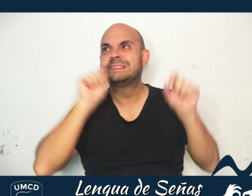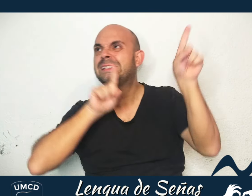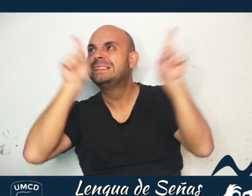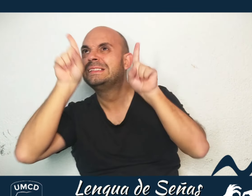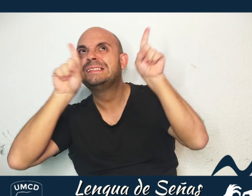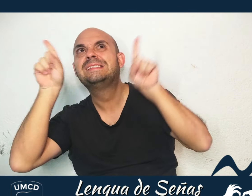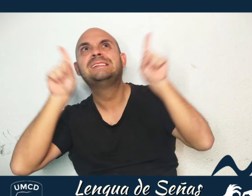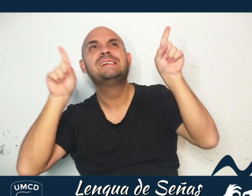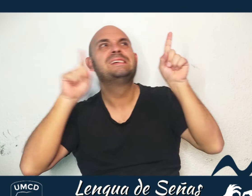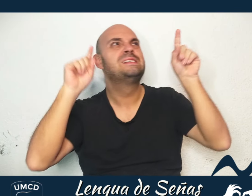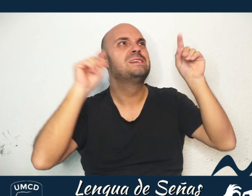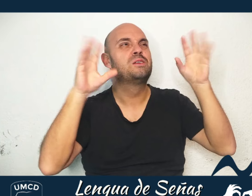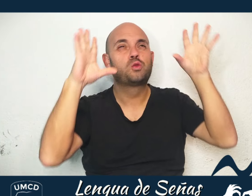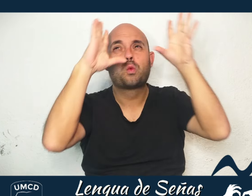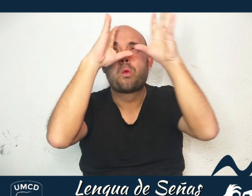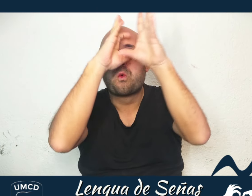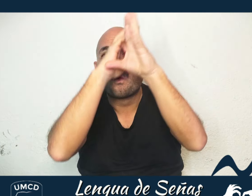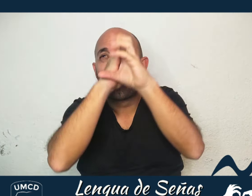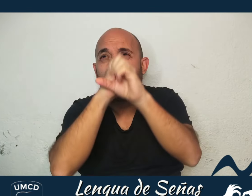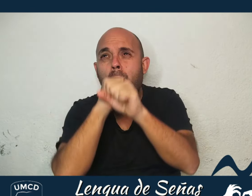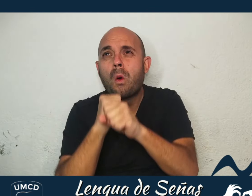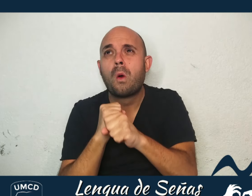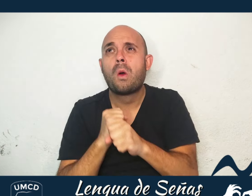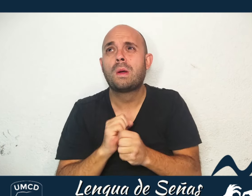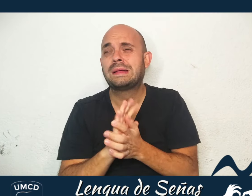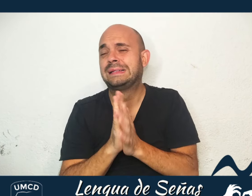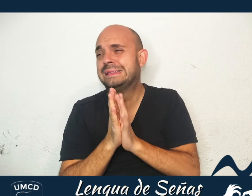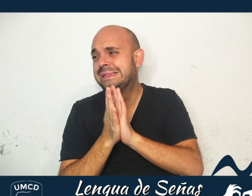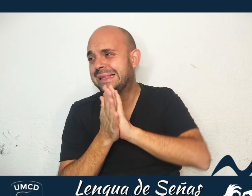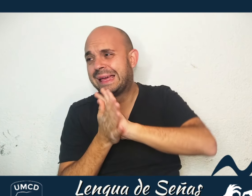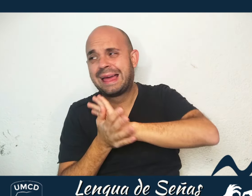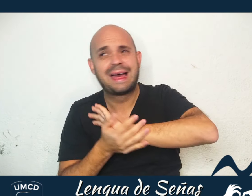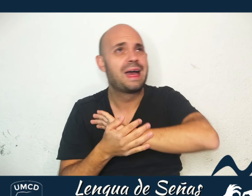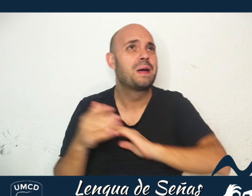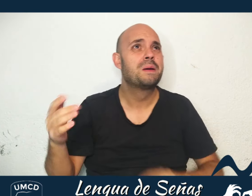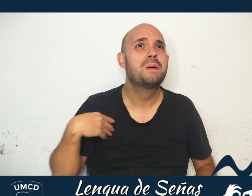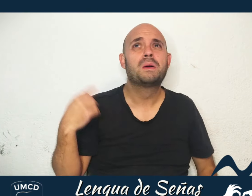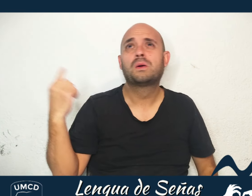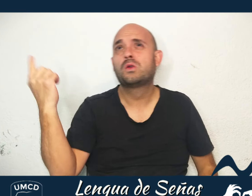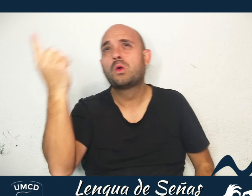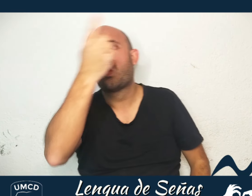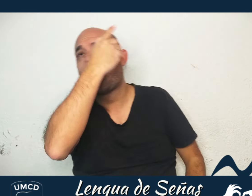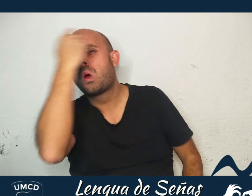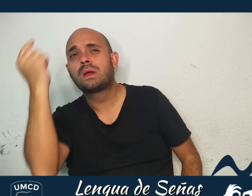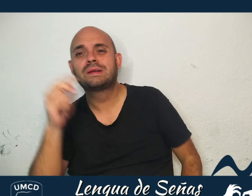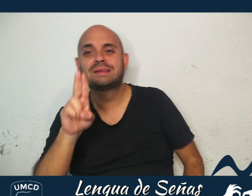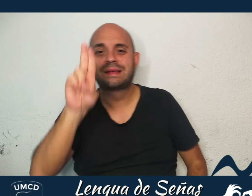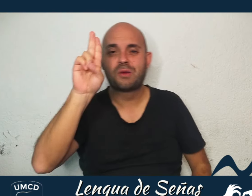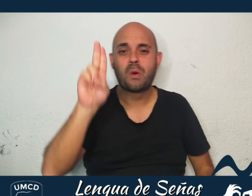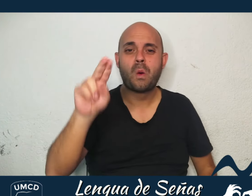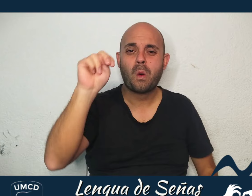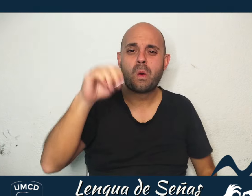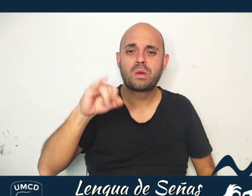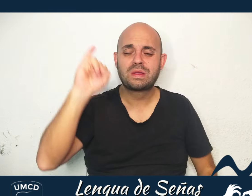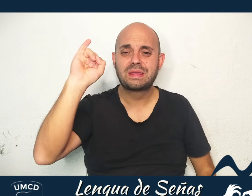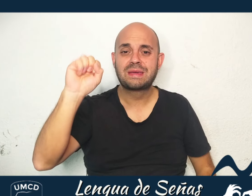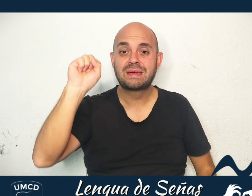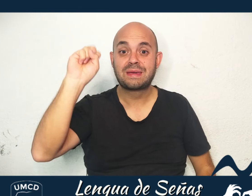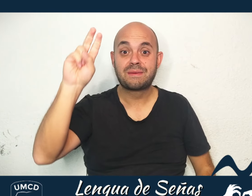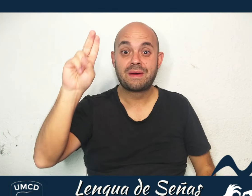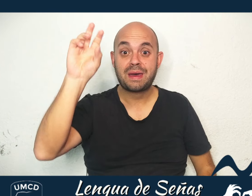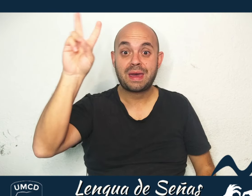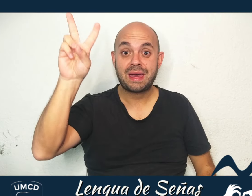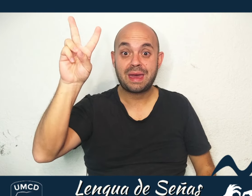noche, porque la falta de luz hace de que ya no haya ese reflejo que se encuentra en el ambiente que impide que nosotros podamos